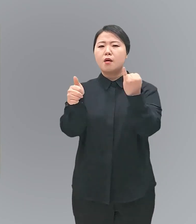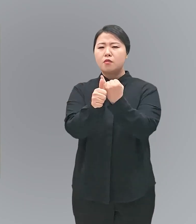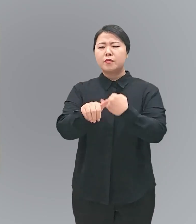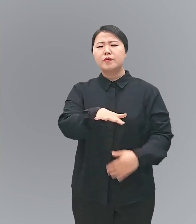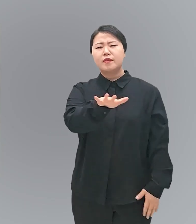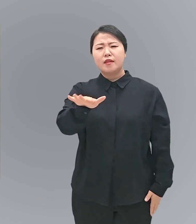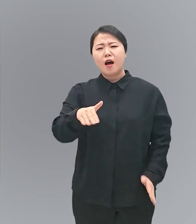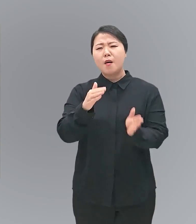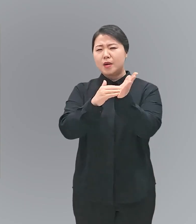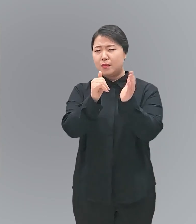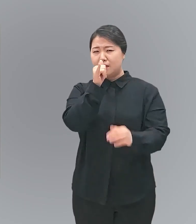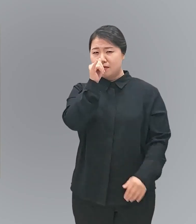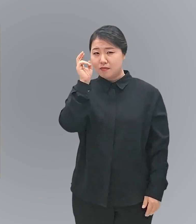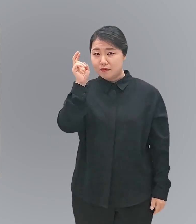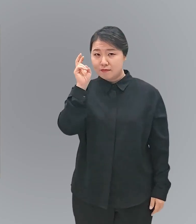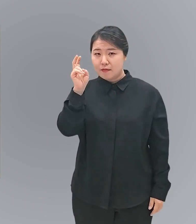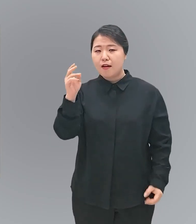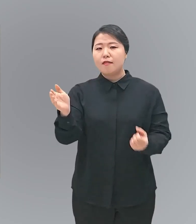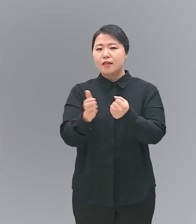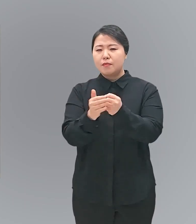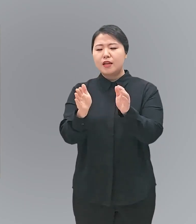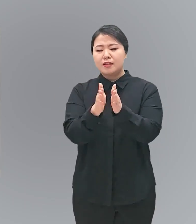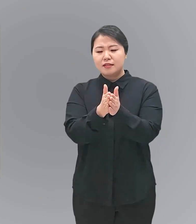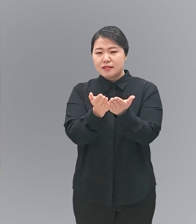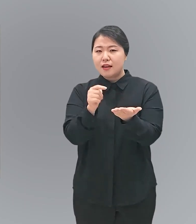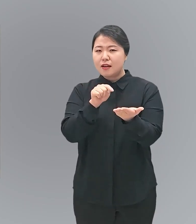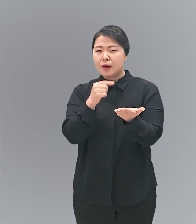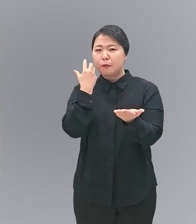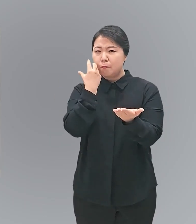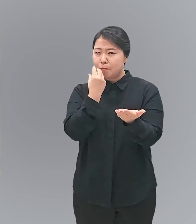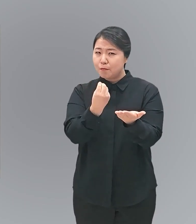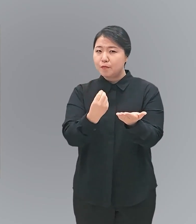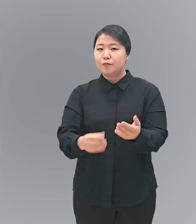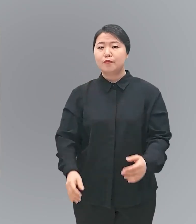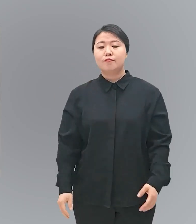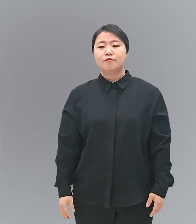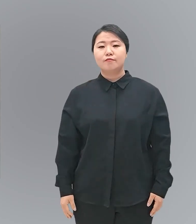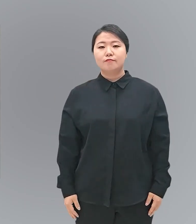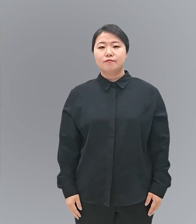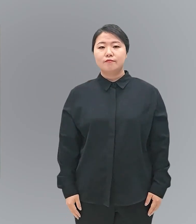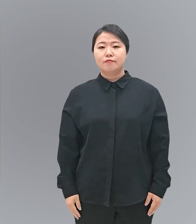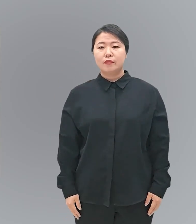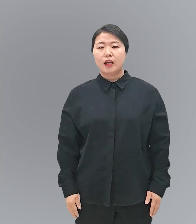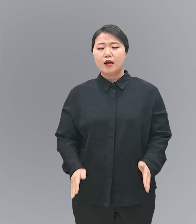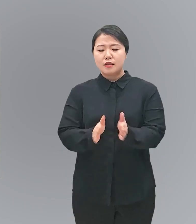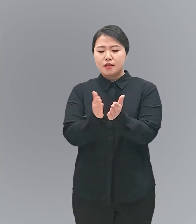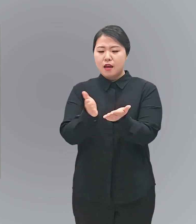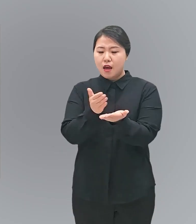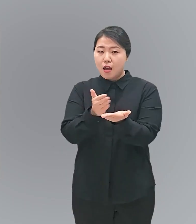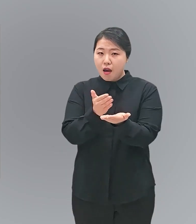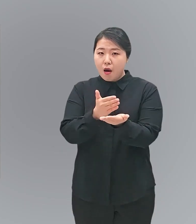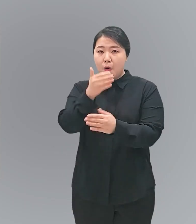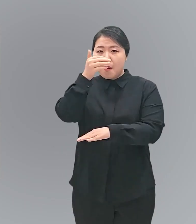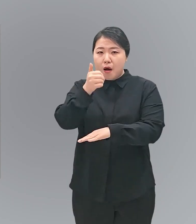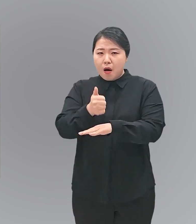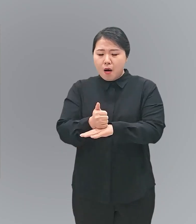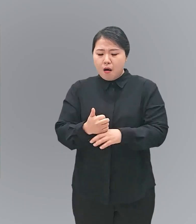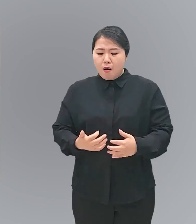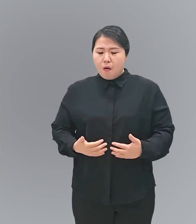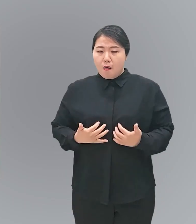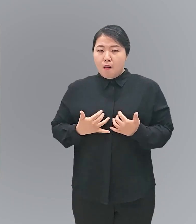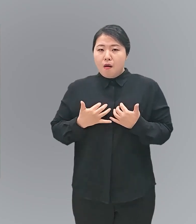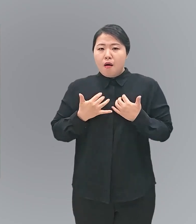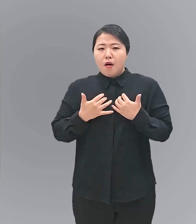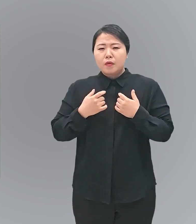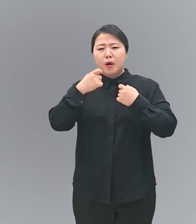비밀이 없는 부부가 있을까? 그래서 이 소설에 끌릴 수밖에 없다. 마지막 100페이지에 완전히 무너졌다.